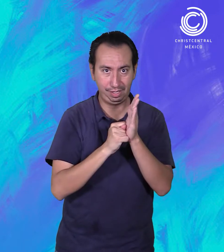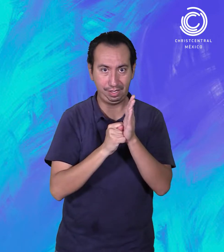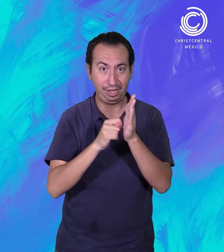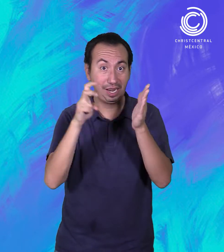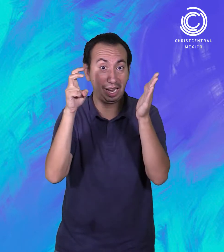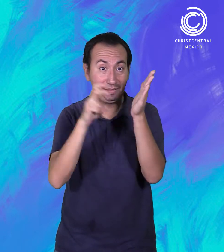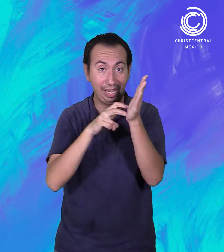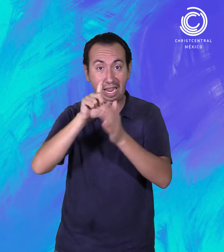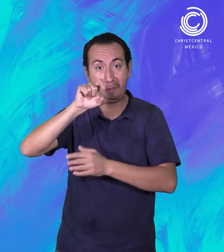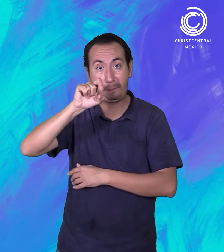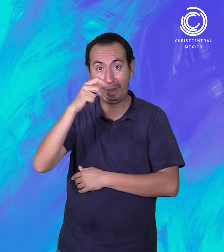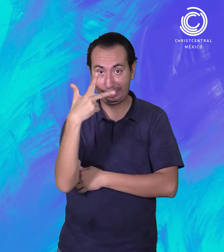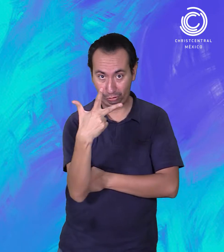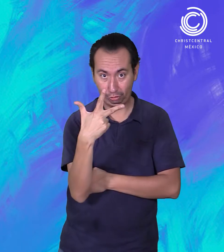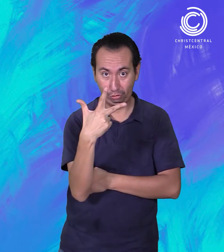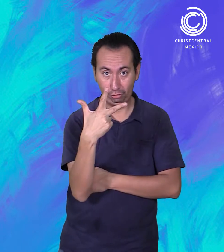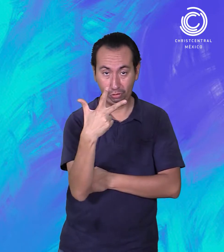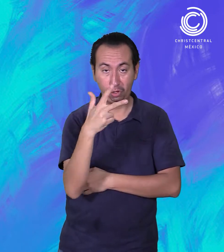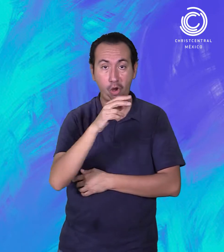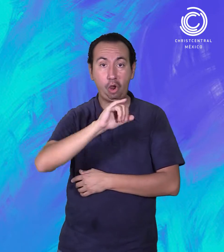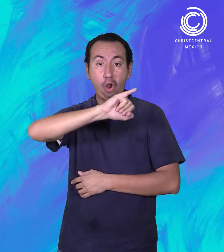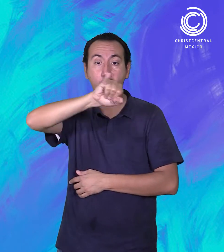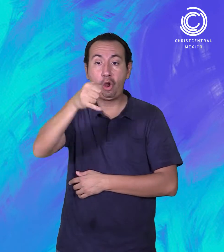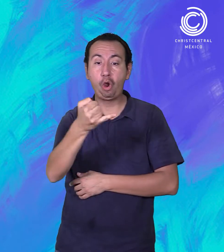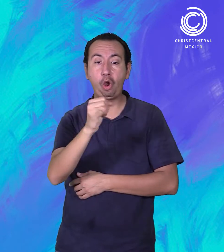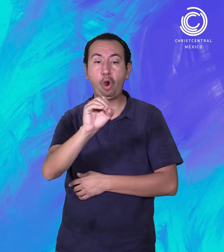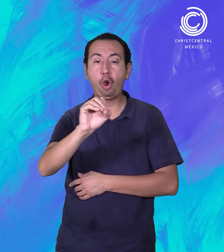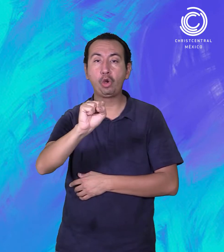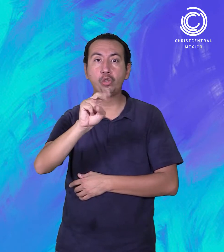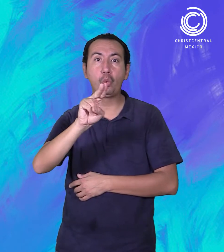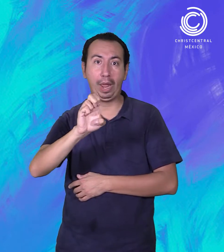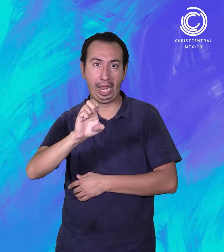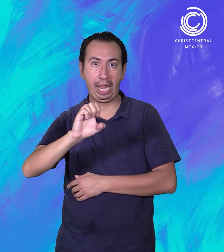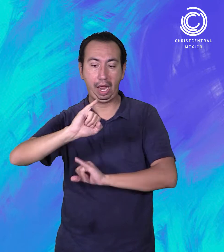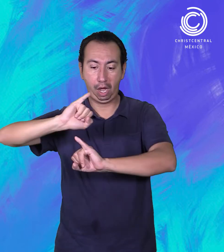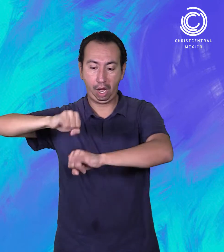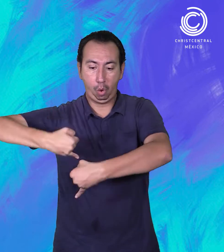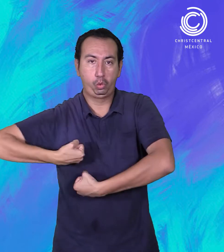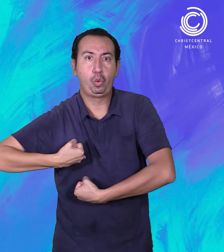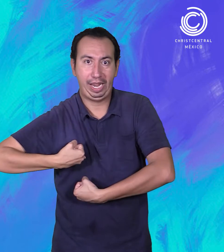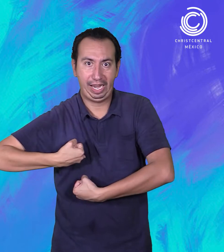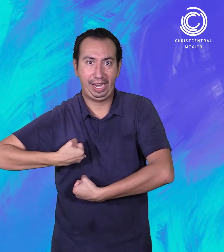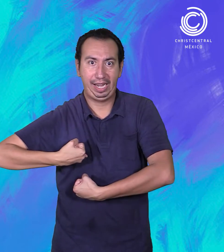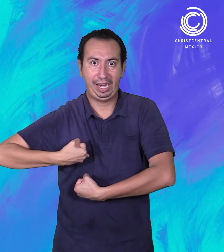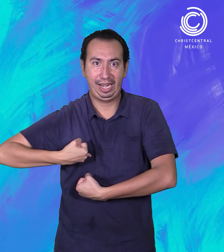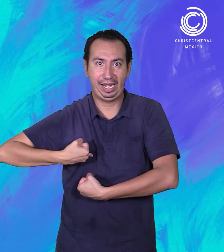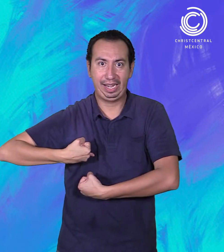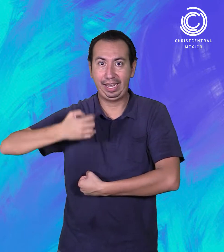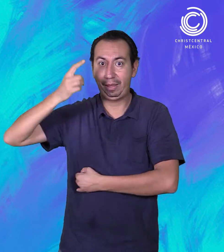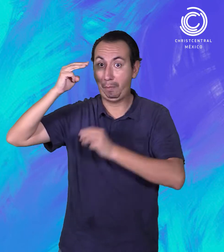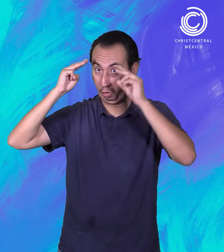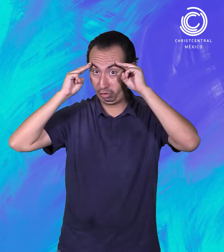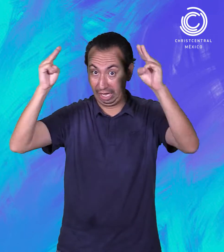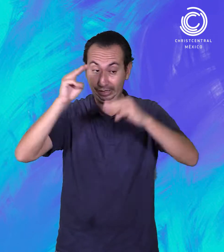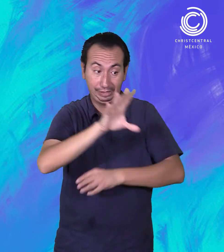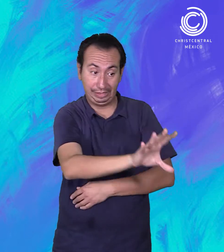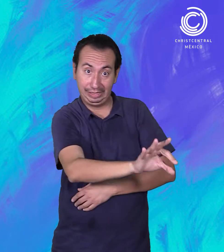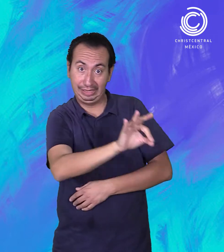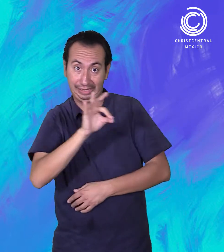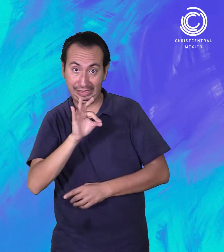Versículo 28. Josué, hijo de Num, uno de los siervos escogidos de